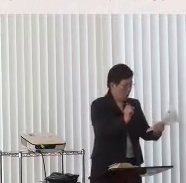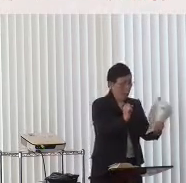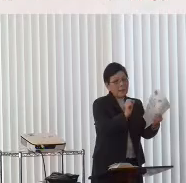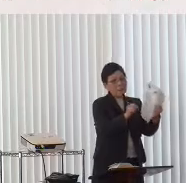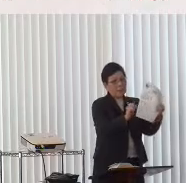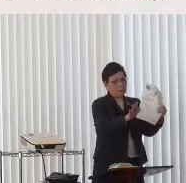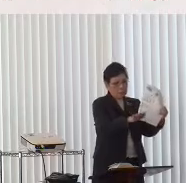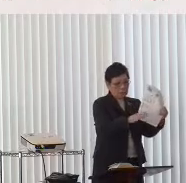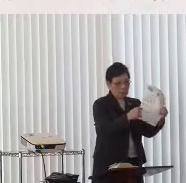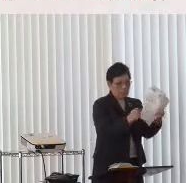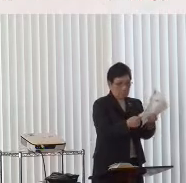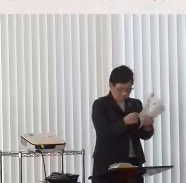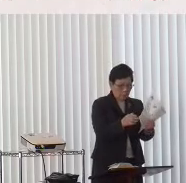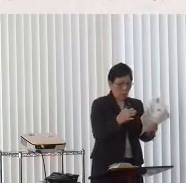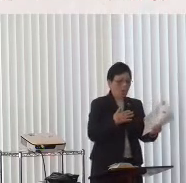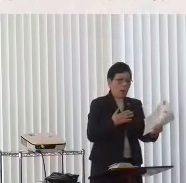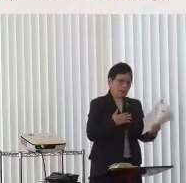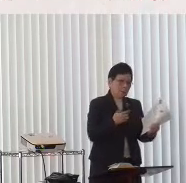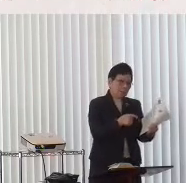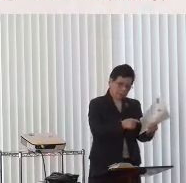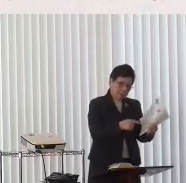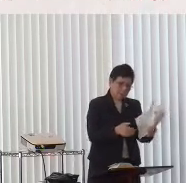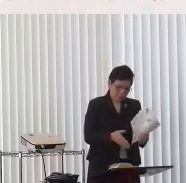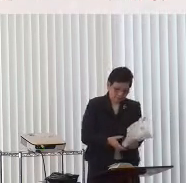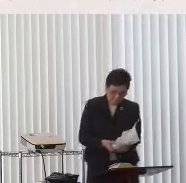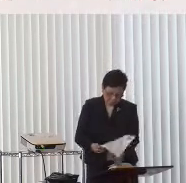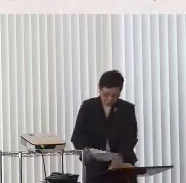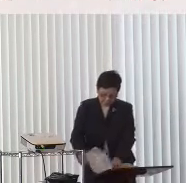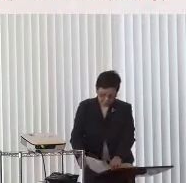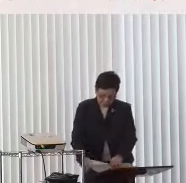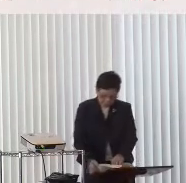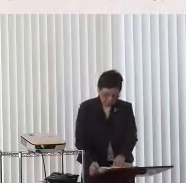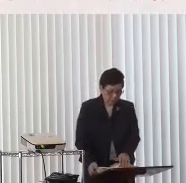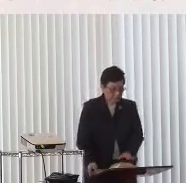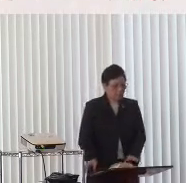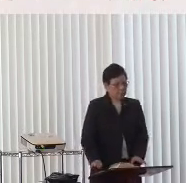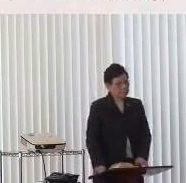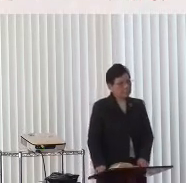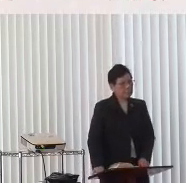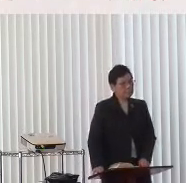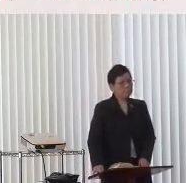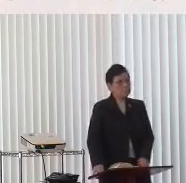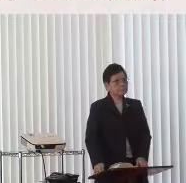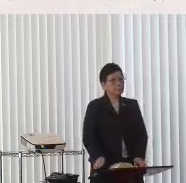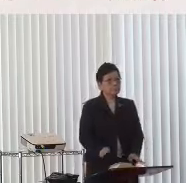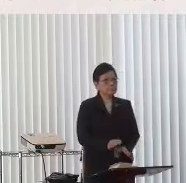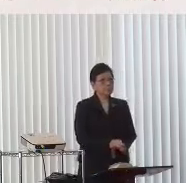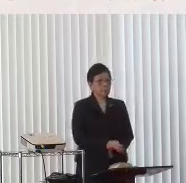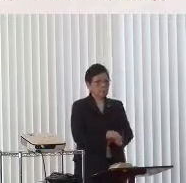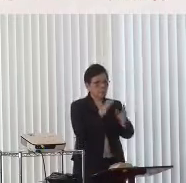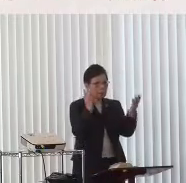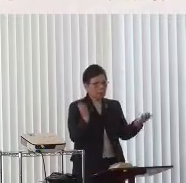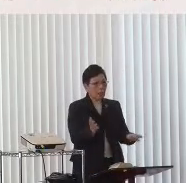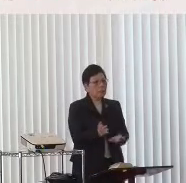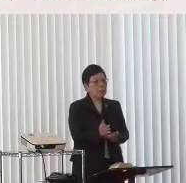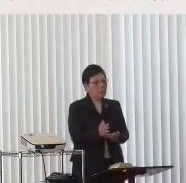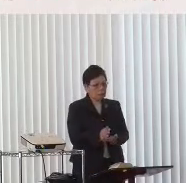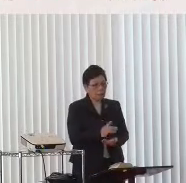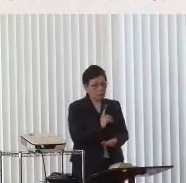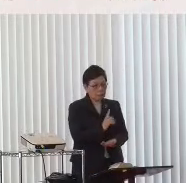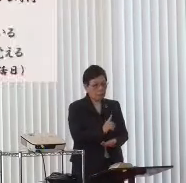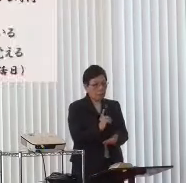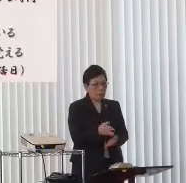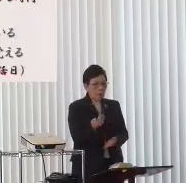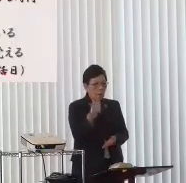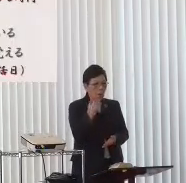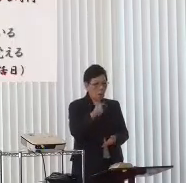く意味が違っておりまして、まあ、大雑把に言えば、まあ、意味の違いがあるんですけれども、このホ